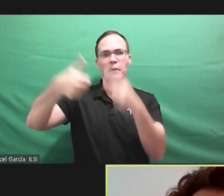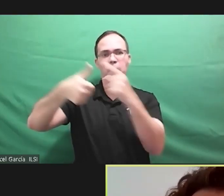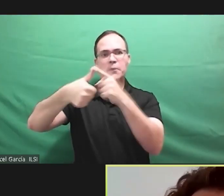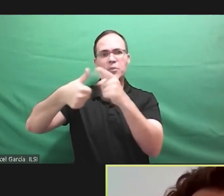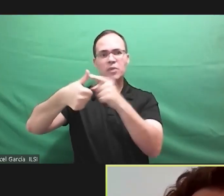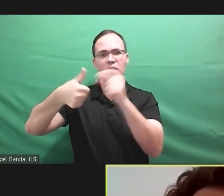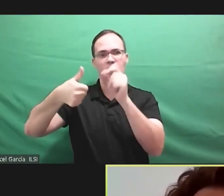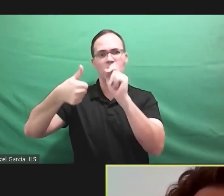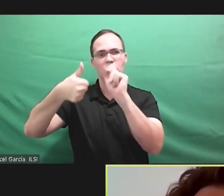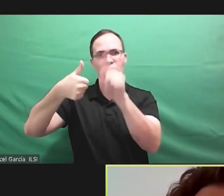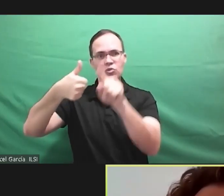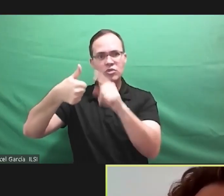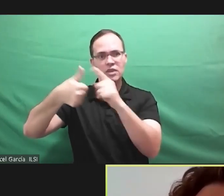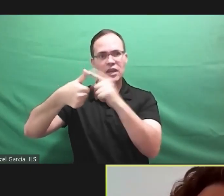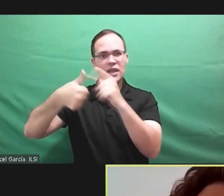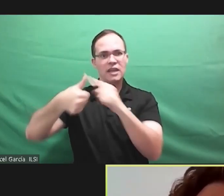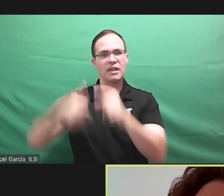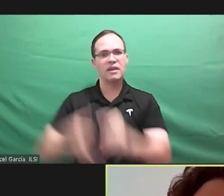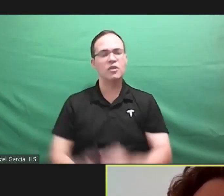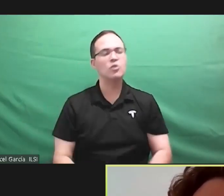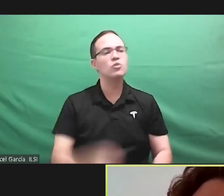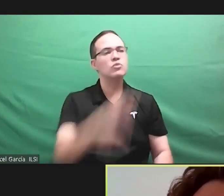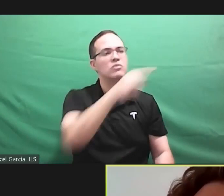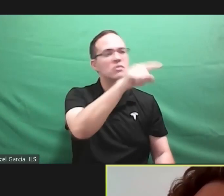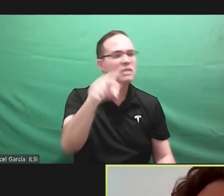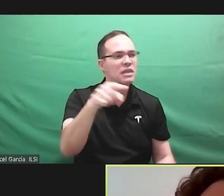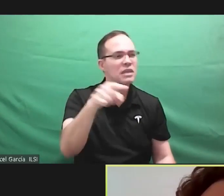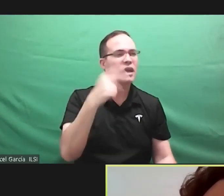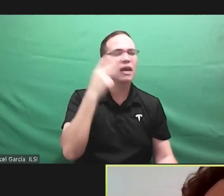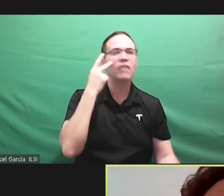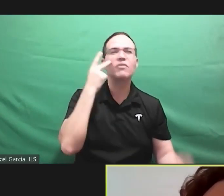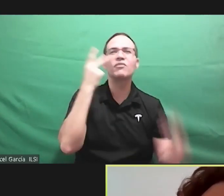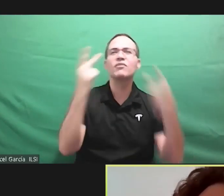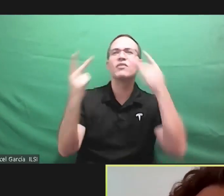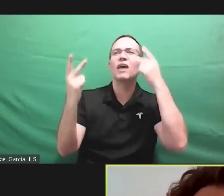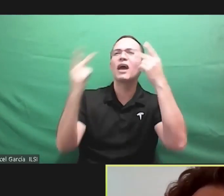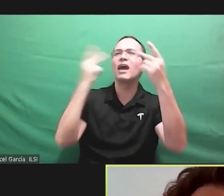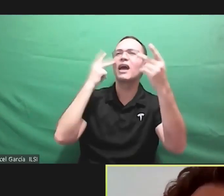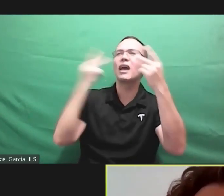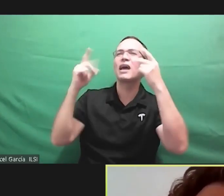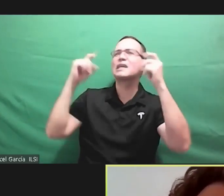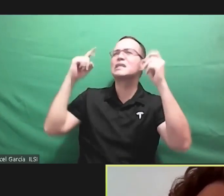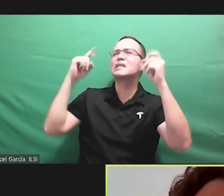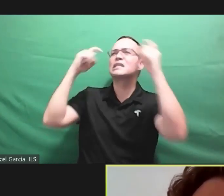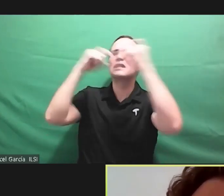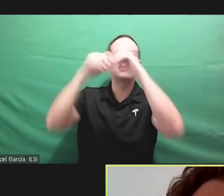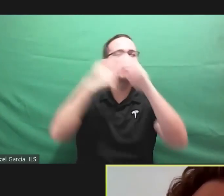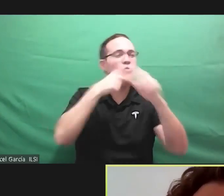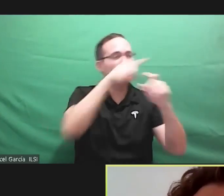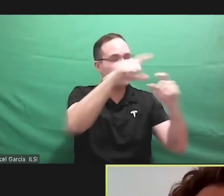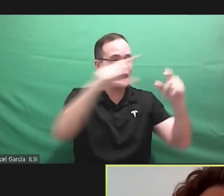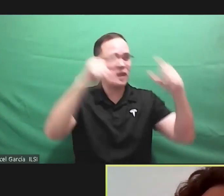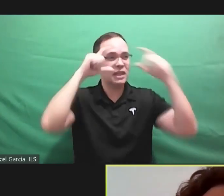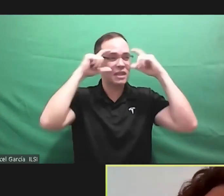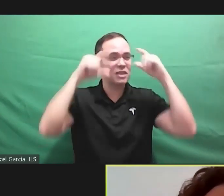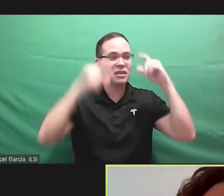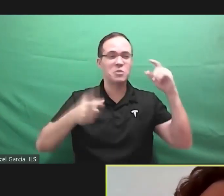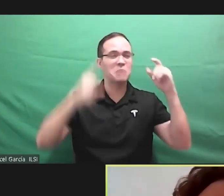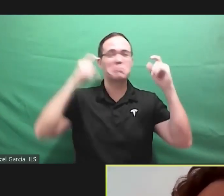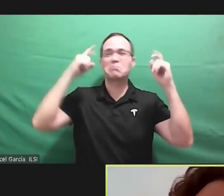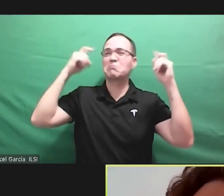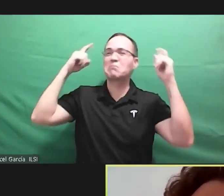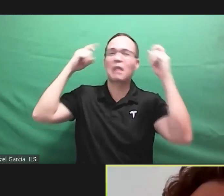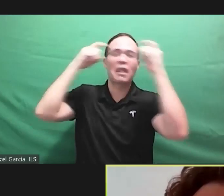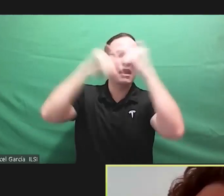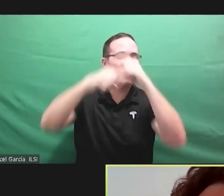tienes dificultades para ver, incluso cuando tienes gafas o lentes. Si tienes dificultades para